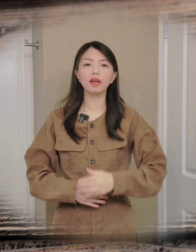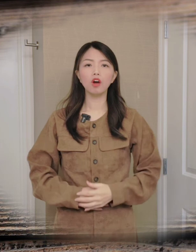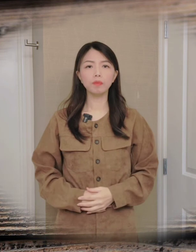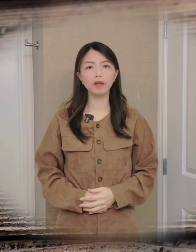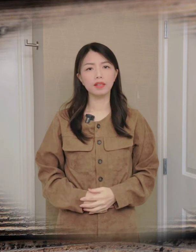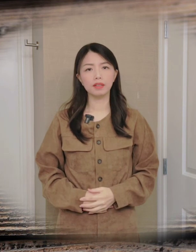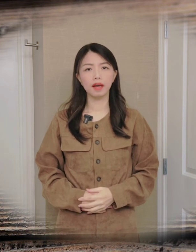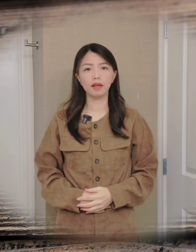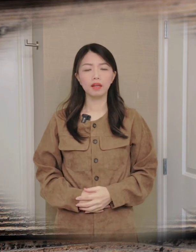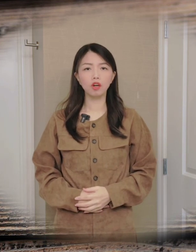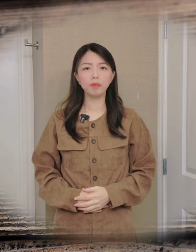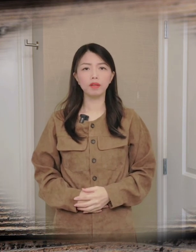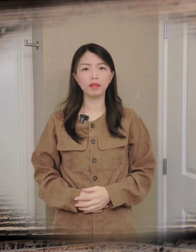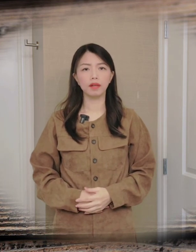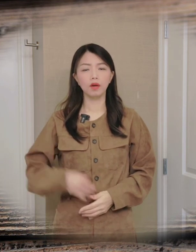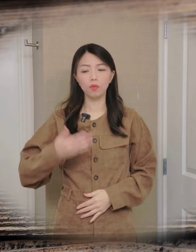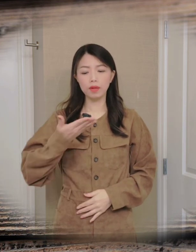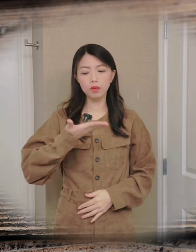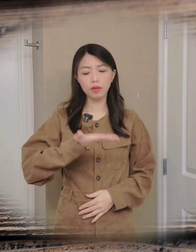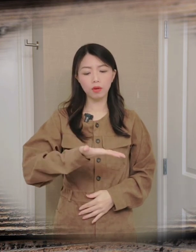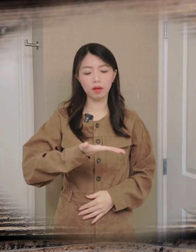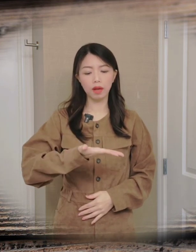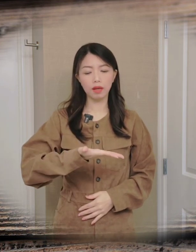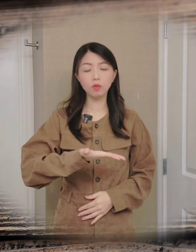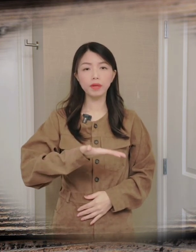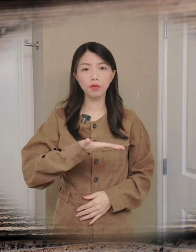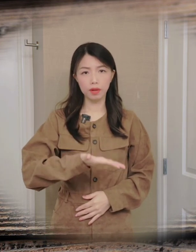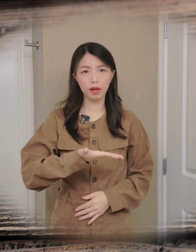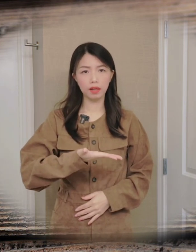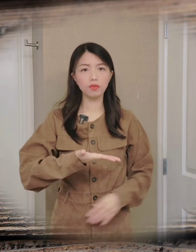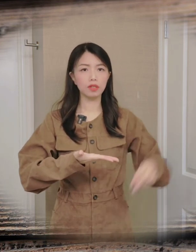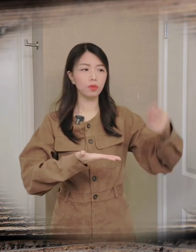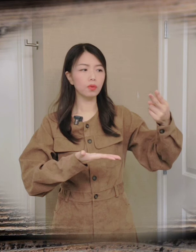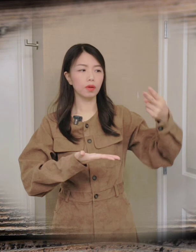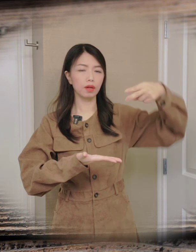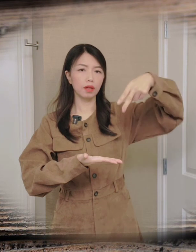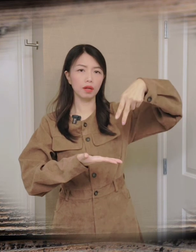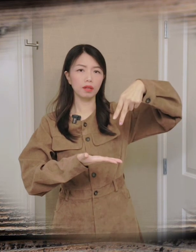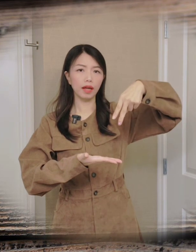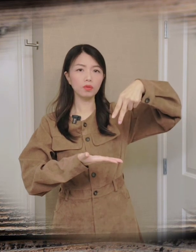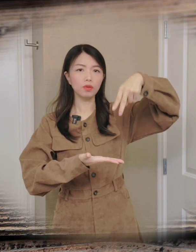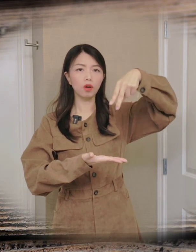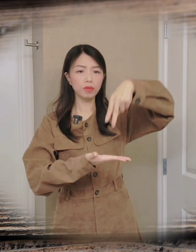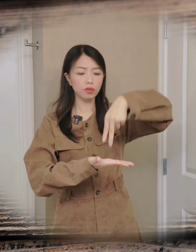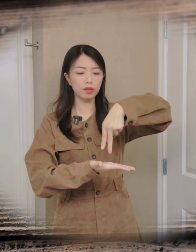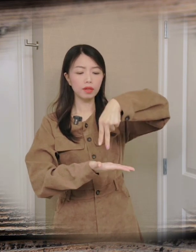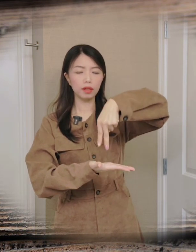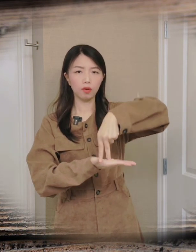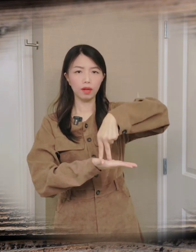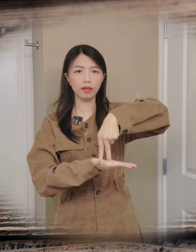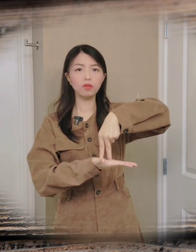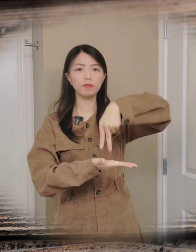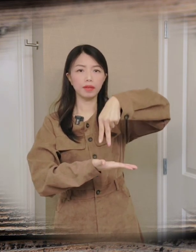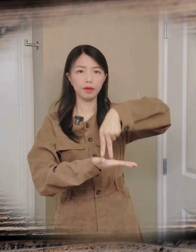너의 형편하신다. 형편은 왼손이 이렇게 손바닥이 위를 향하게 해주시고 다른 손은